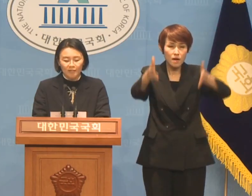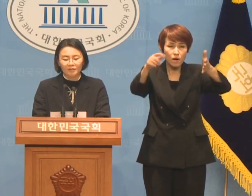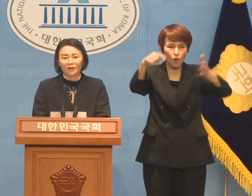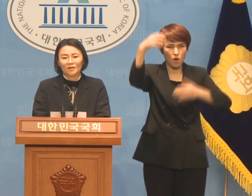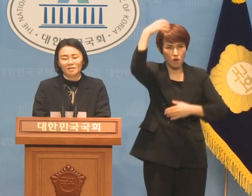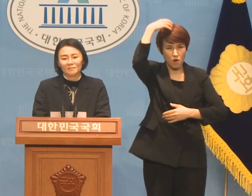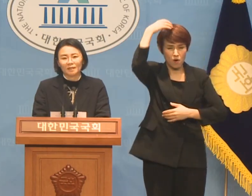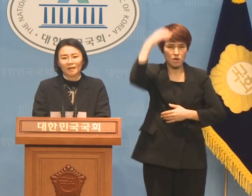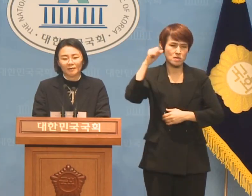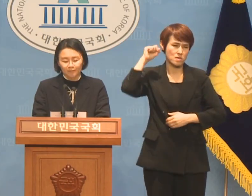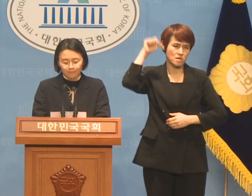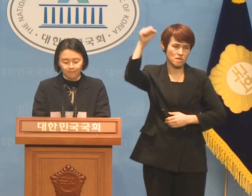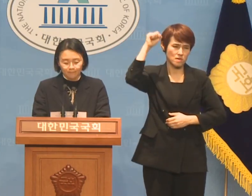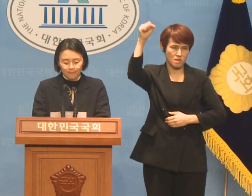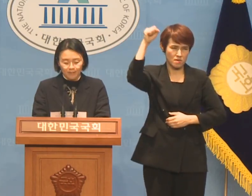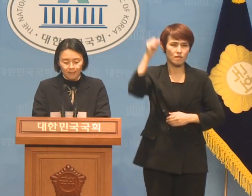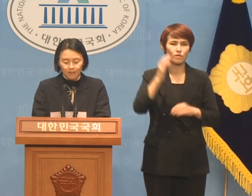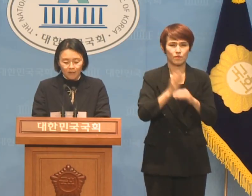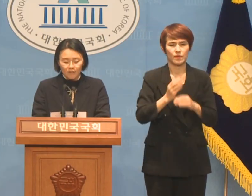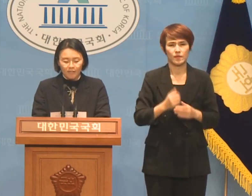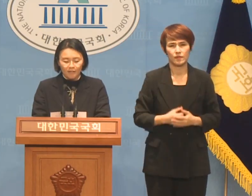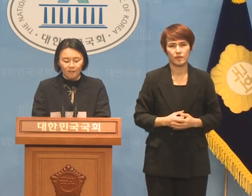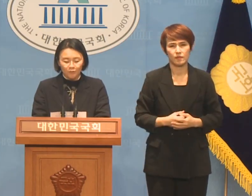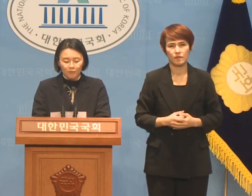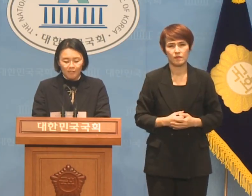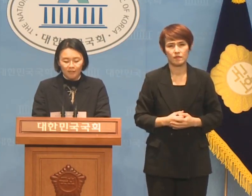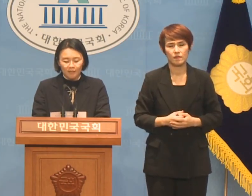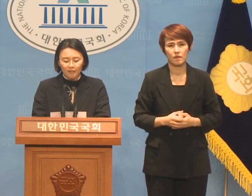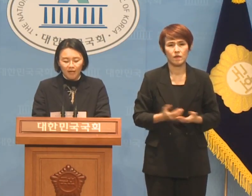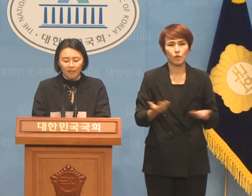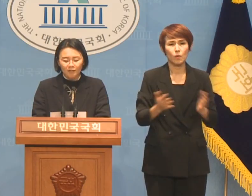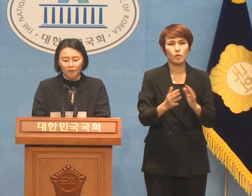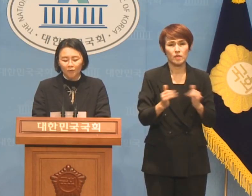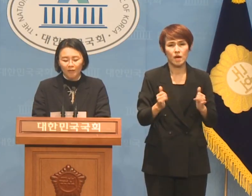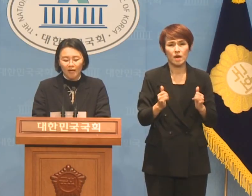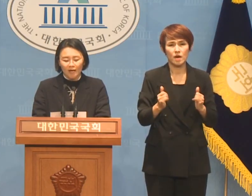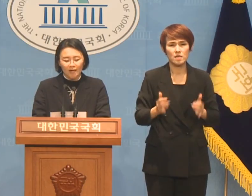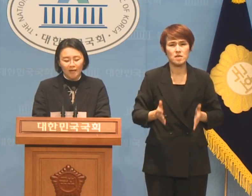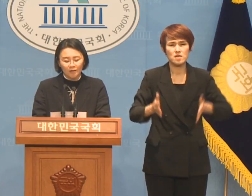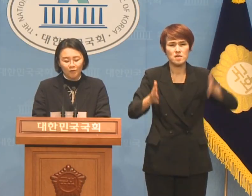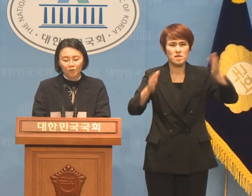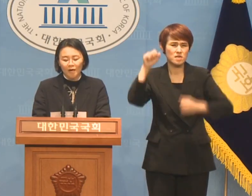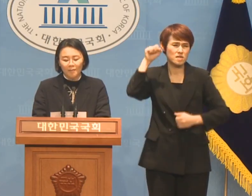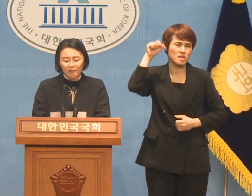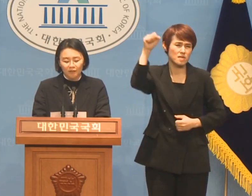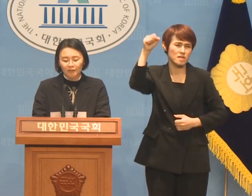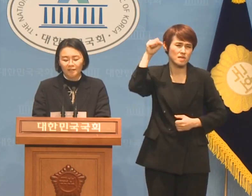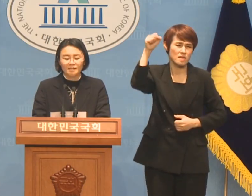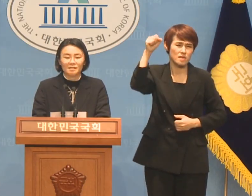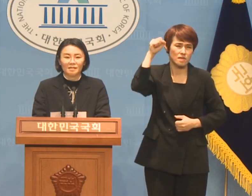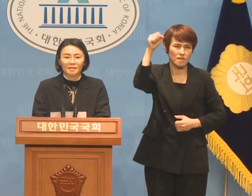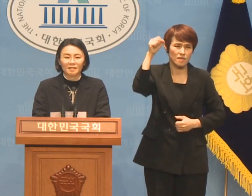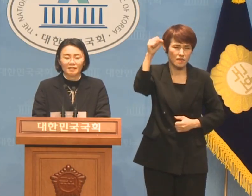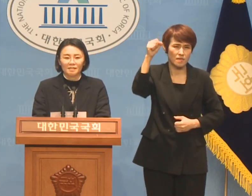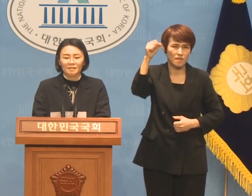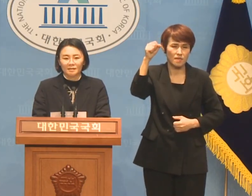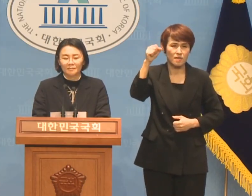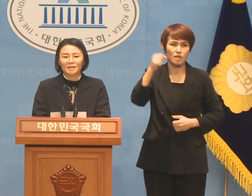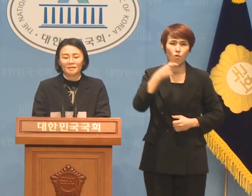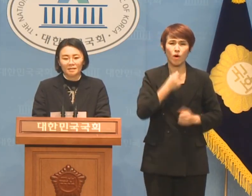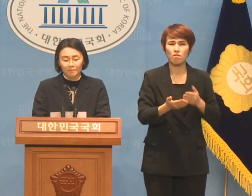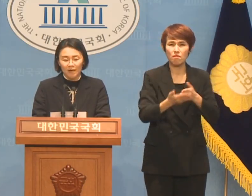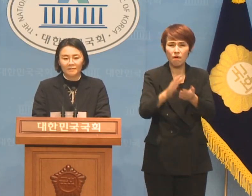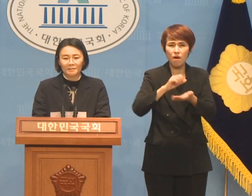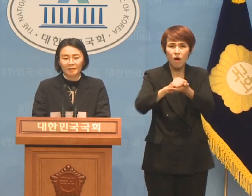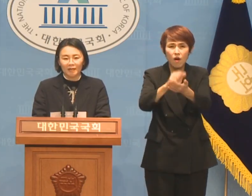고공농성에 들어간 것입니다. 언제까지 노동자들이 하늘로 올라가야 요구가 반영되는지